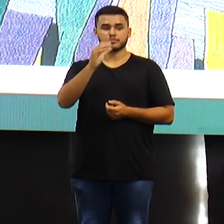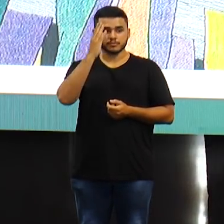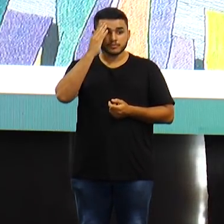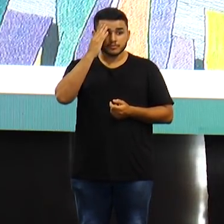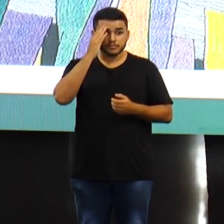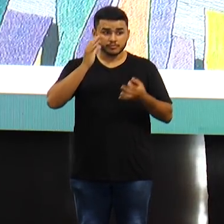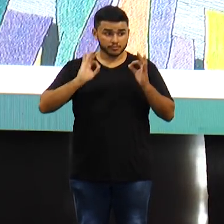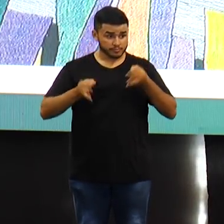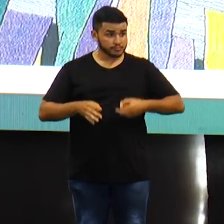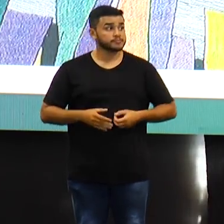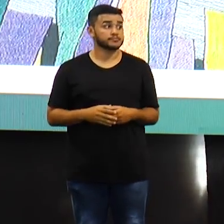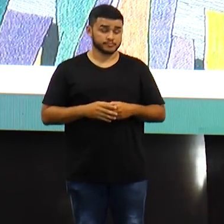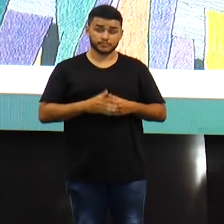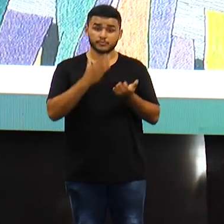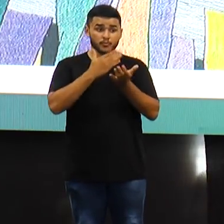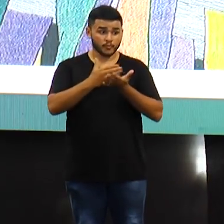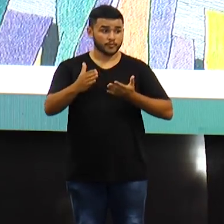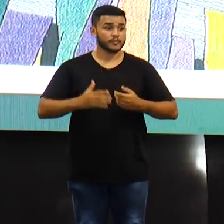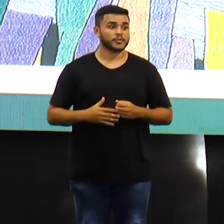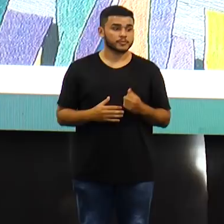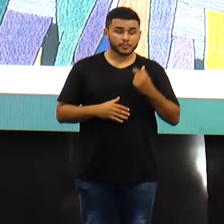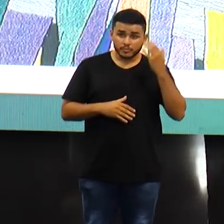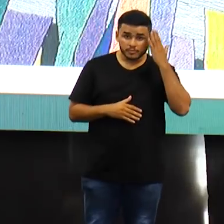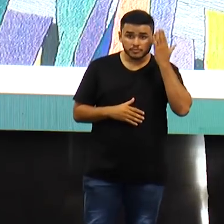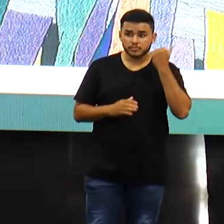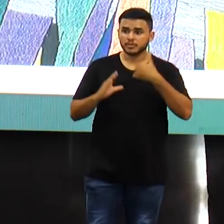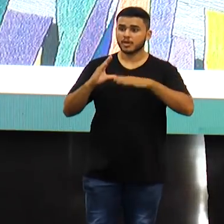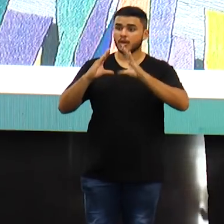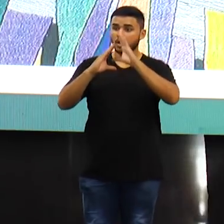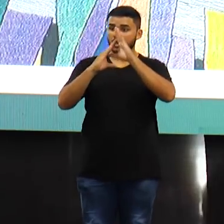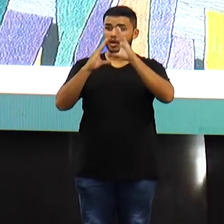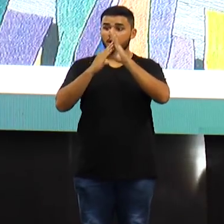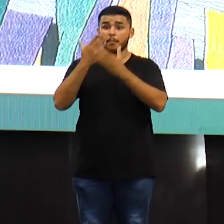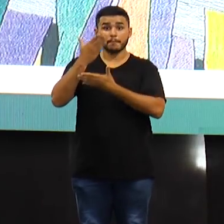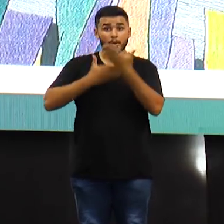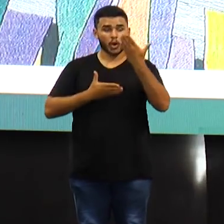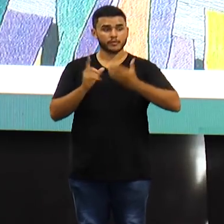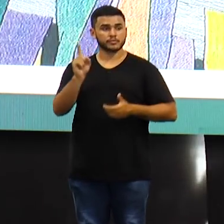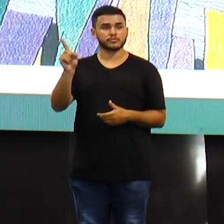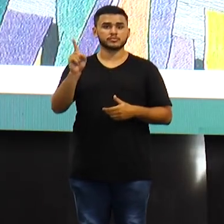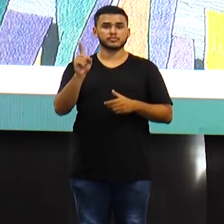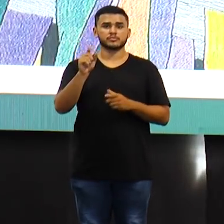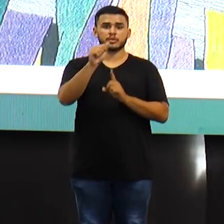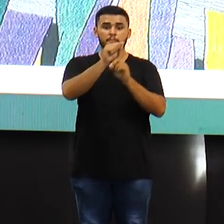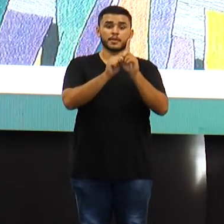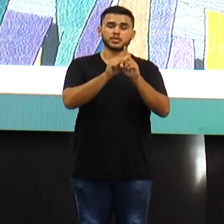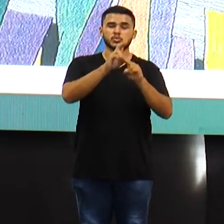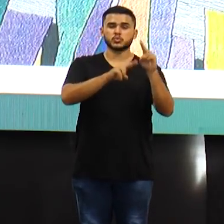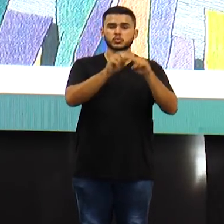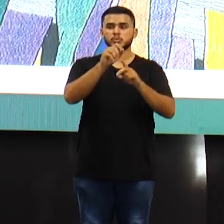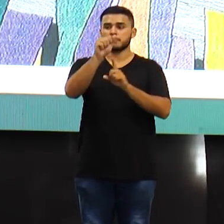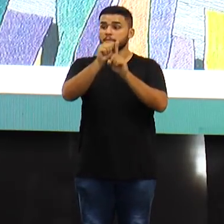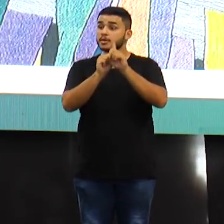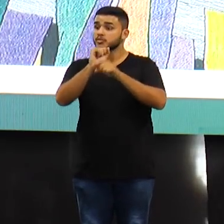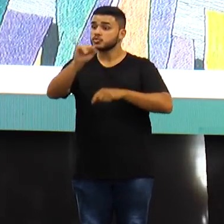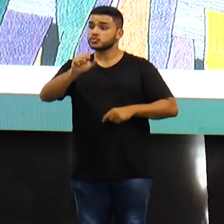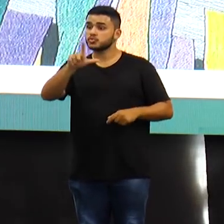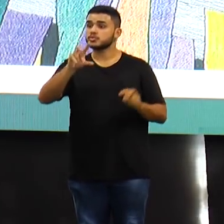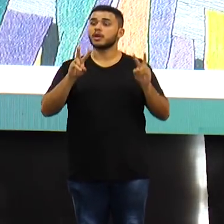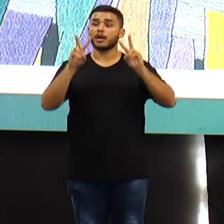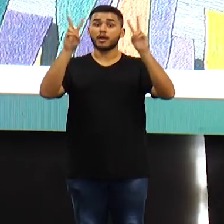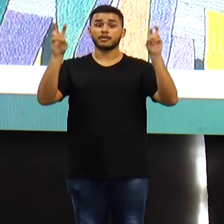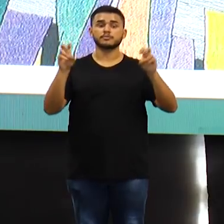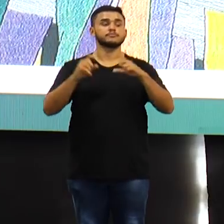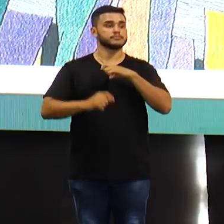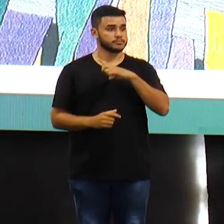só lhe dando uma dica. Olhe que quando a prova da UES acontecer, em junho e em julho, vocês vão ver questões sobre isso.